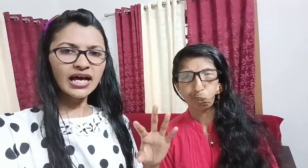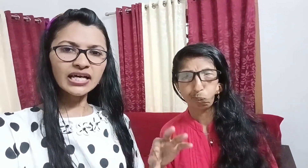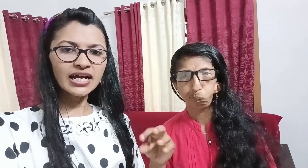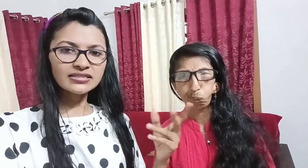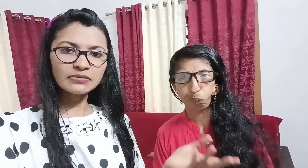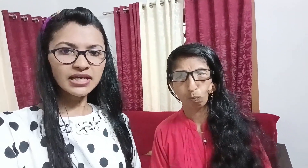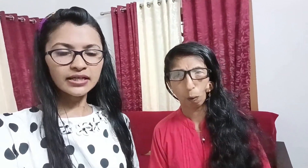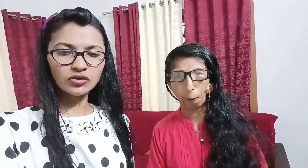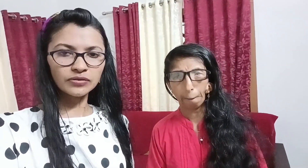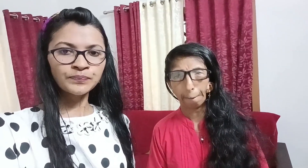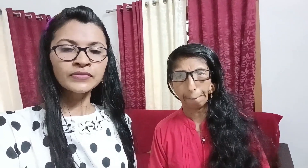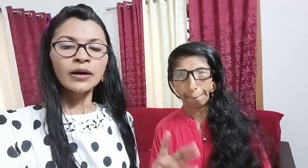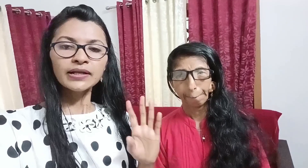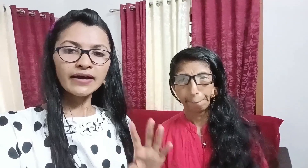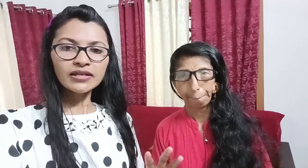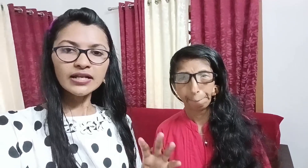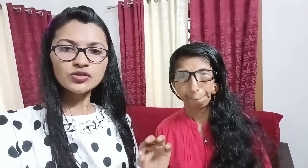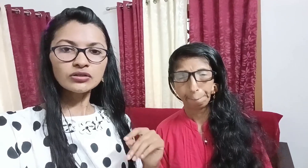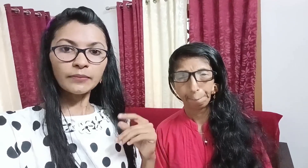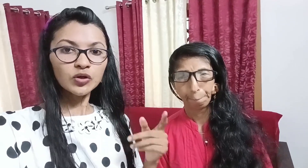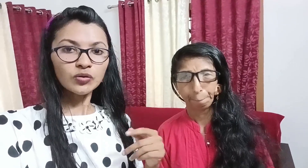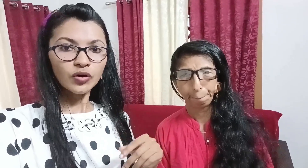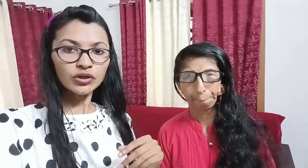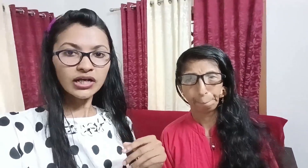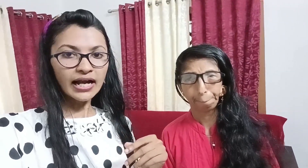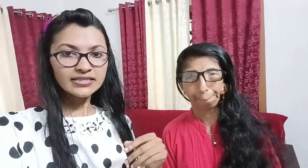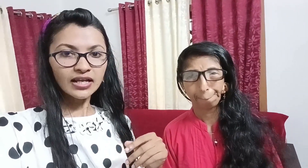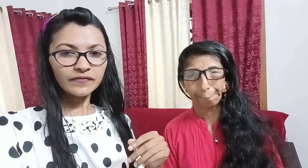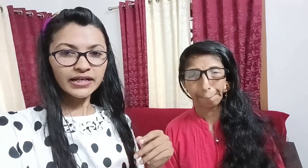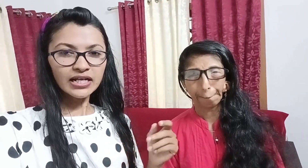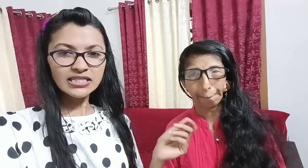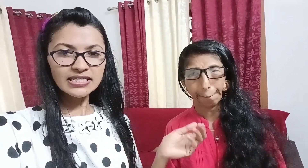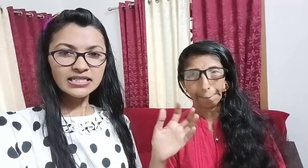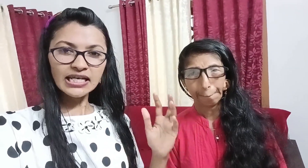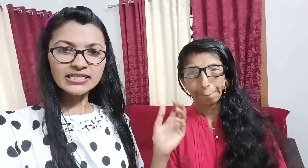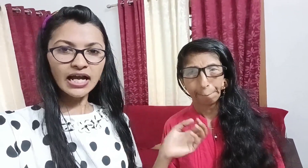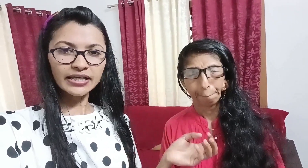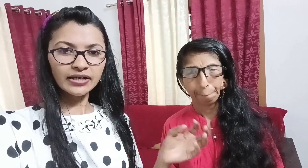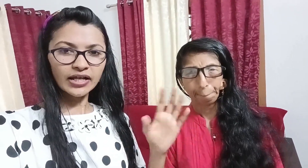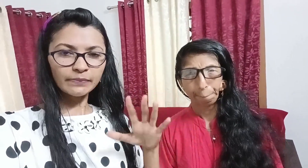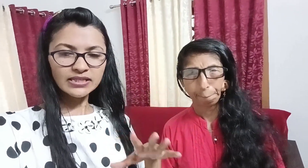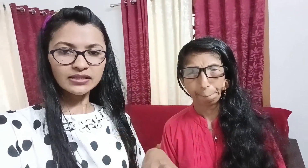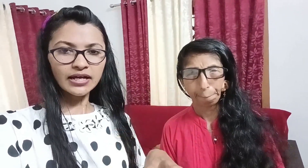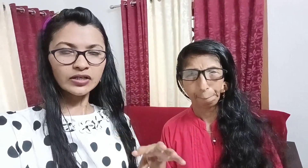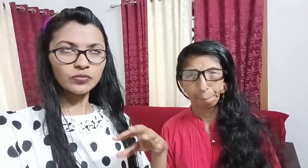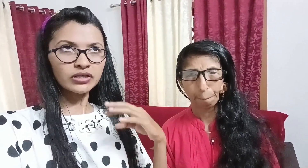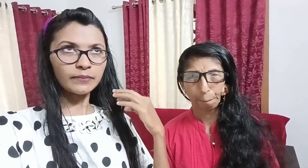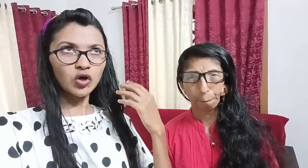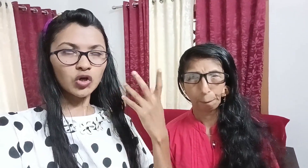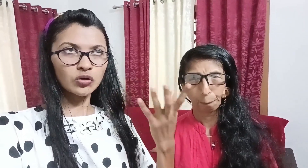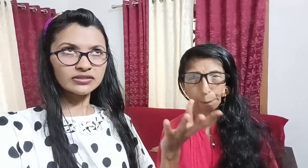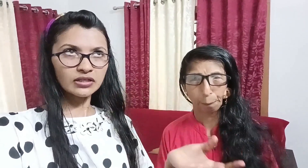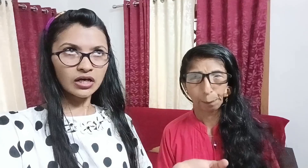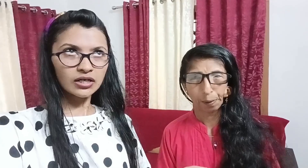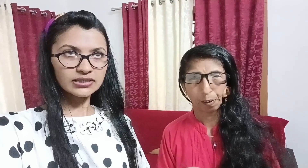ആംഗ്യം കാണിച്ച് സംസാരിക്കുന്നുണ്ട്. അപ്പൊ ഞാൻ വിചാരിച്ചു നമുക്കും കൂടെ ഒന്ന് കാണിച്ചാലോ വീഡിയോയില്, ചേച്ചി കാണിക്കും കേട്ടോ, ABCD കാണിക്കും, പിന്നെ നമ്മുടെ ഓരോ